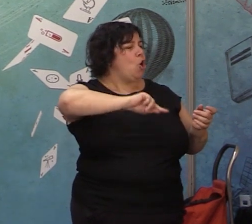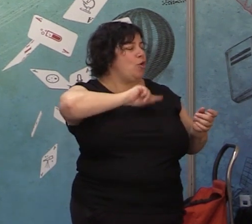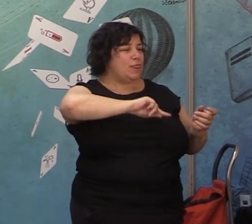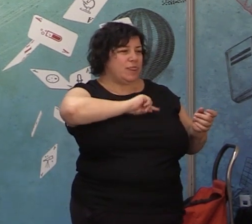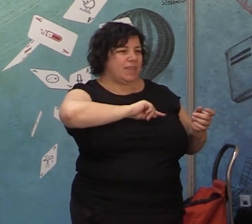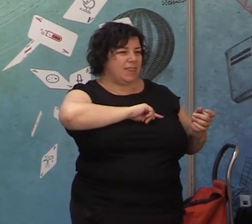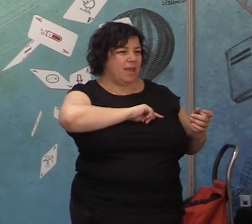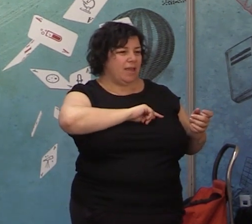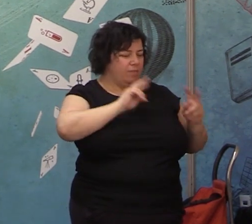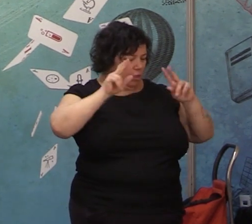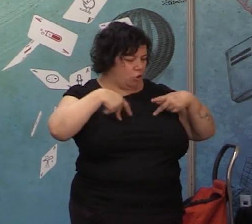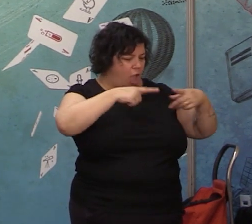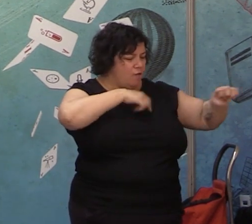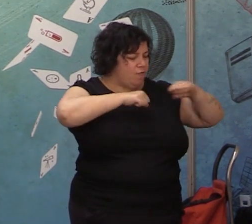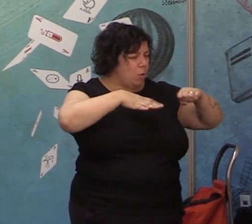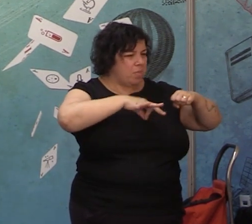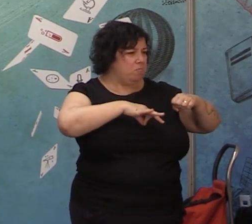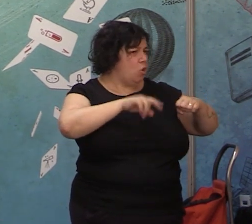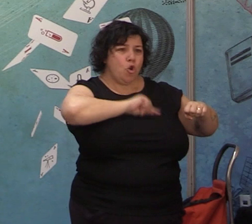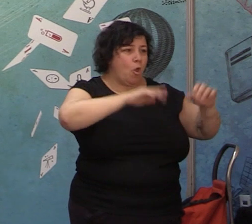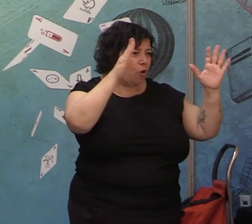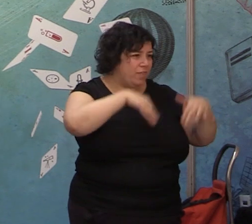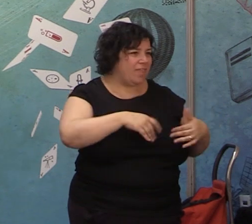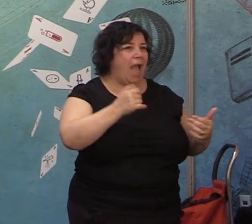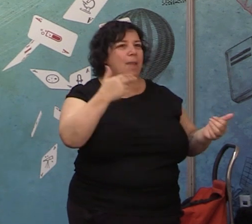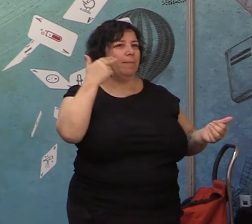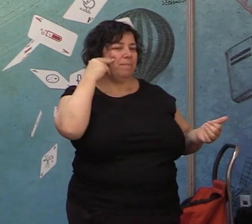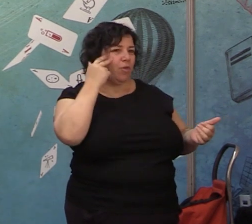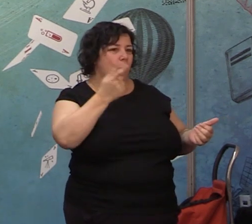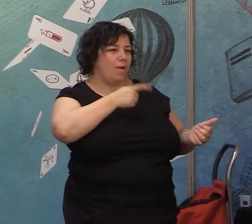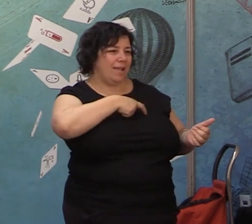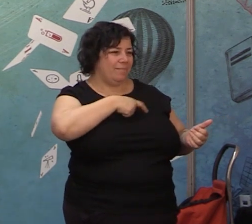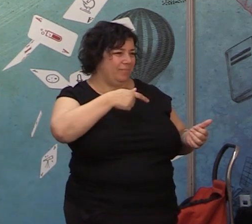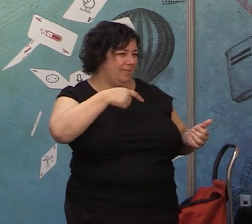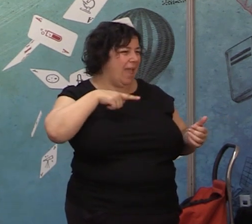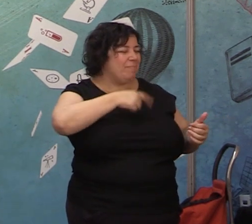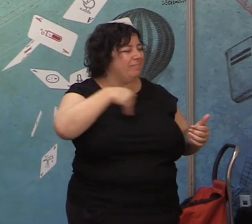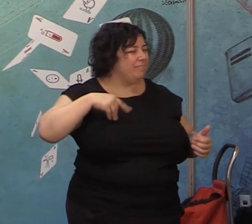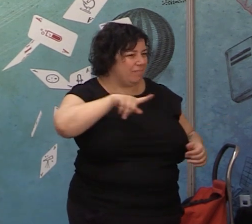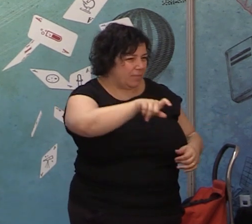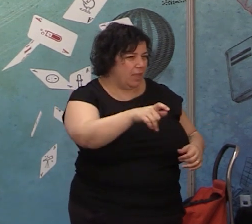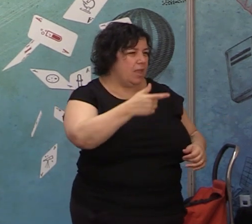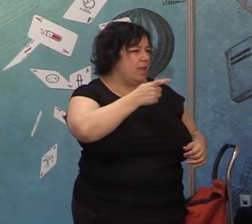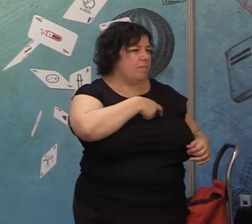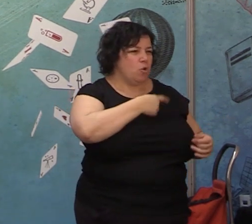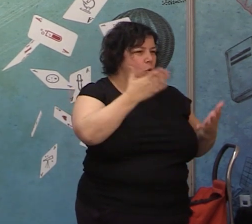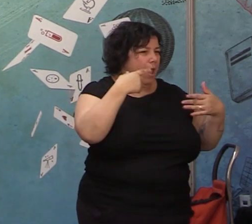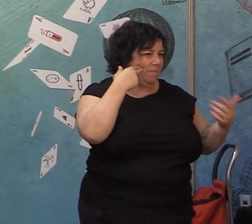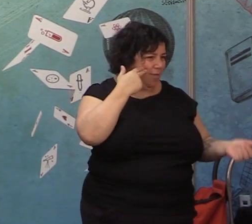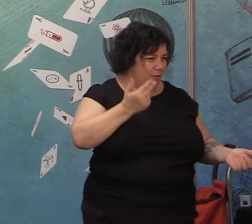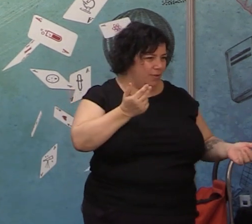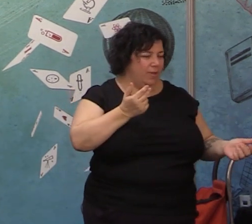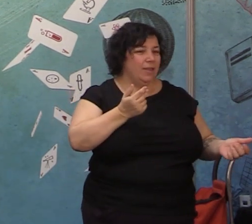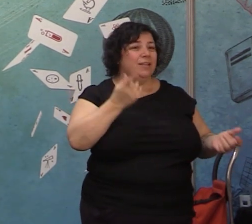de que les puede dar un infarto. Tienen más miedo del cáncer de mama que del infarto de miocardio. Incluso